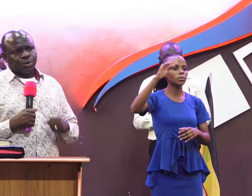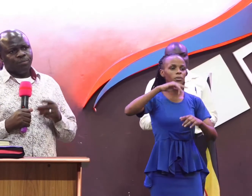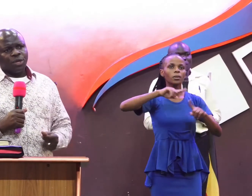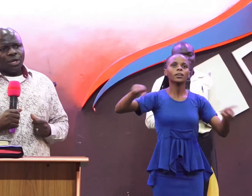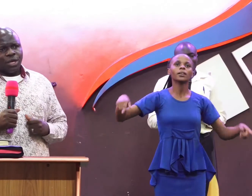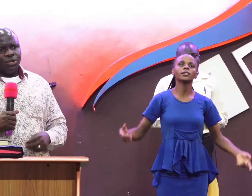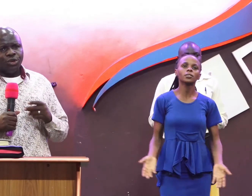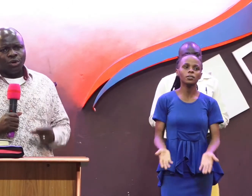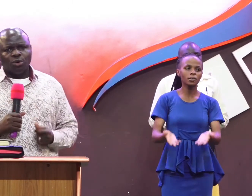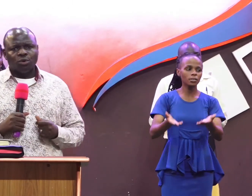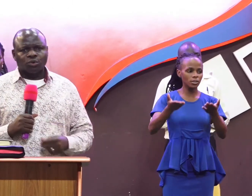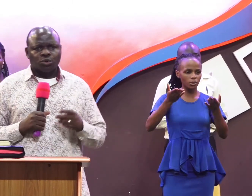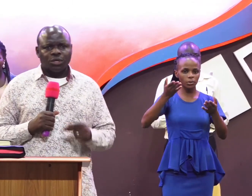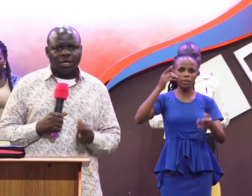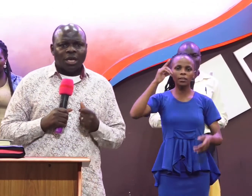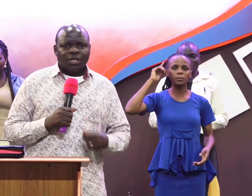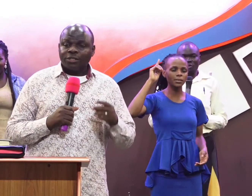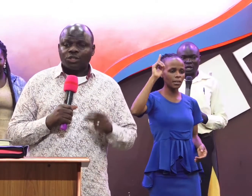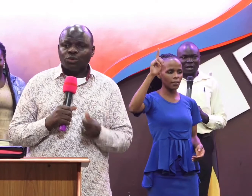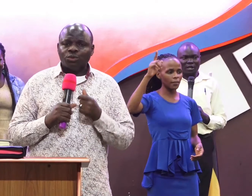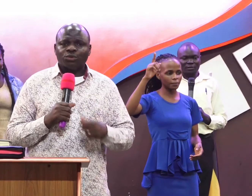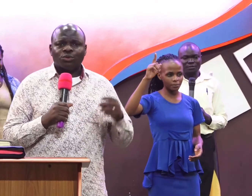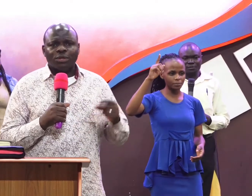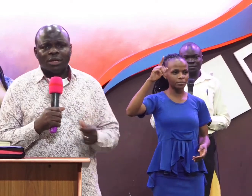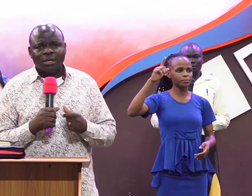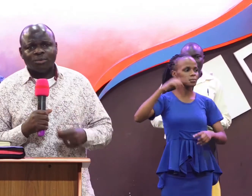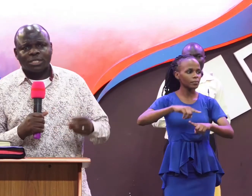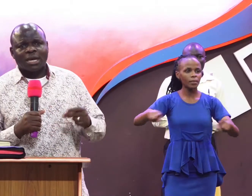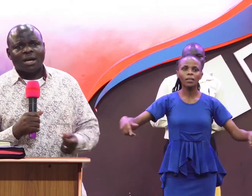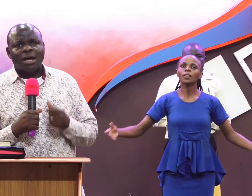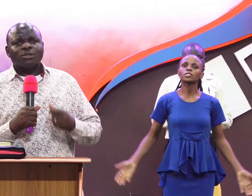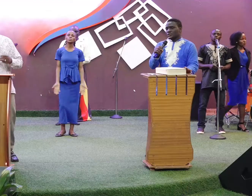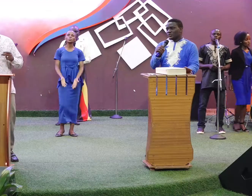waguru enyo tukuyimusa